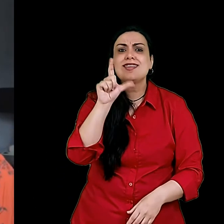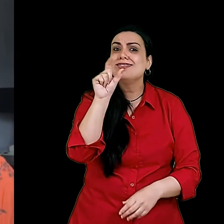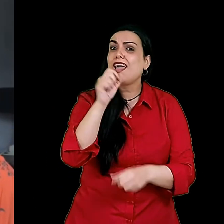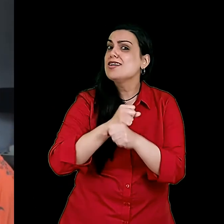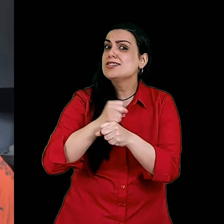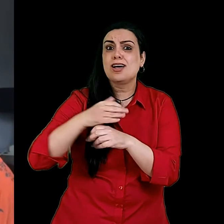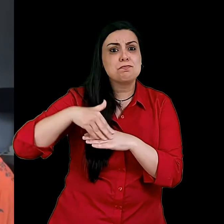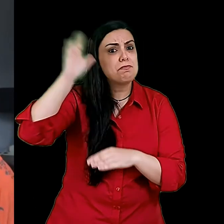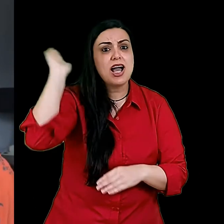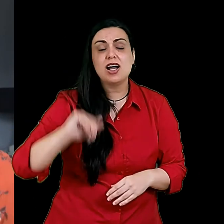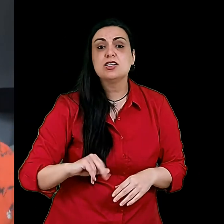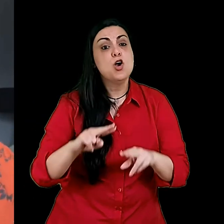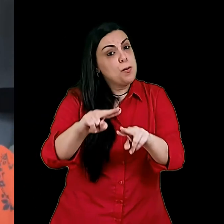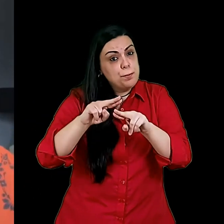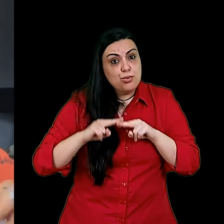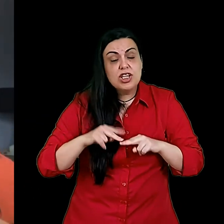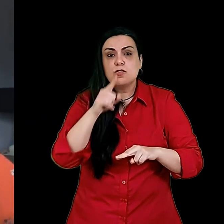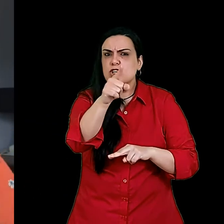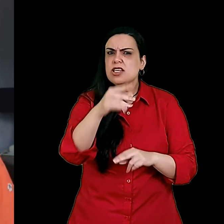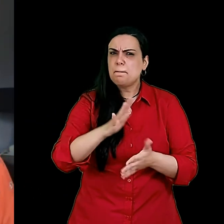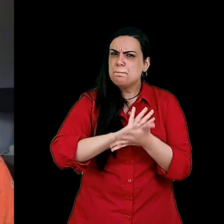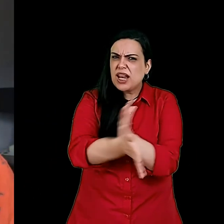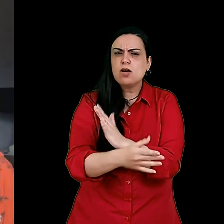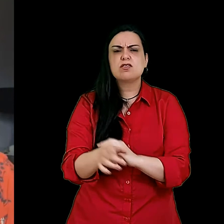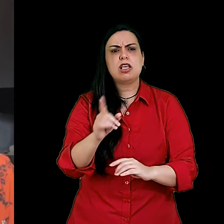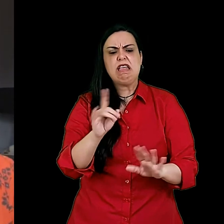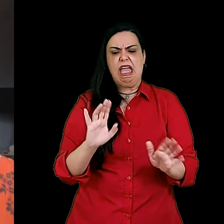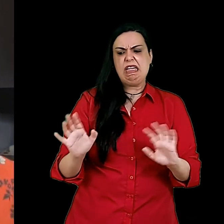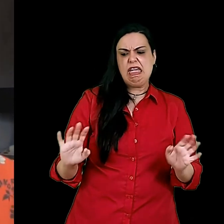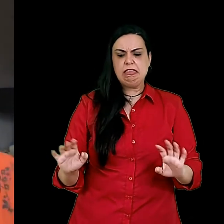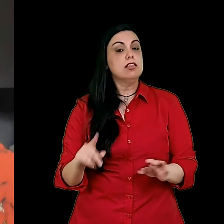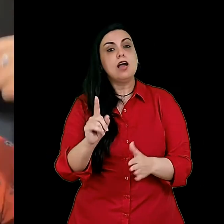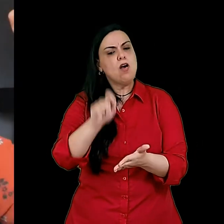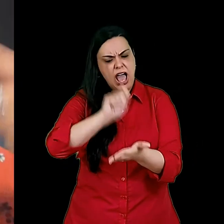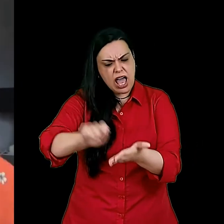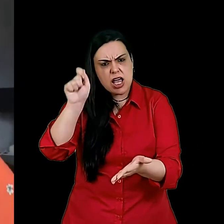de mais de 10 anos. Agora, por que eu iniciei as aulas falando não tenha